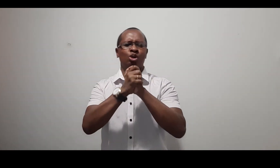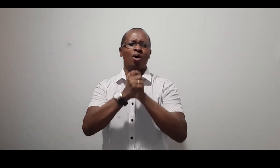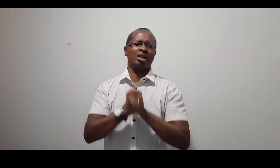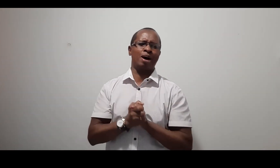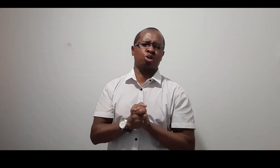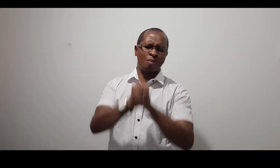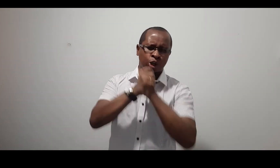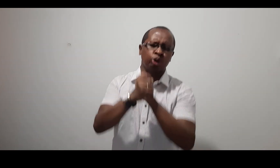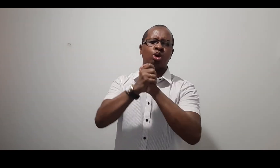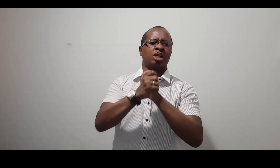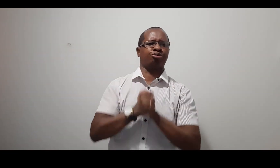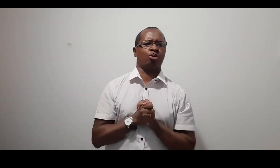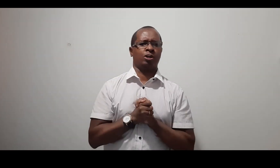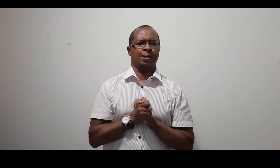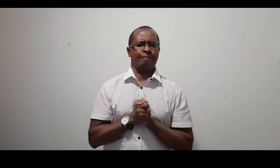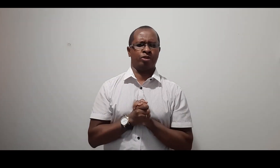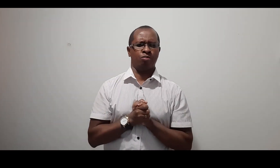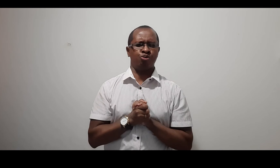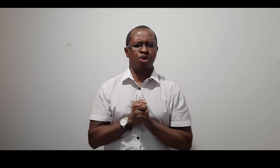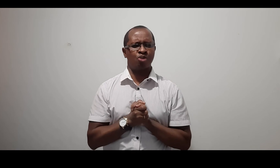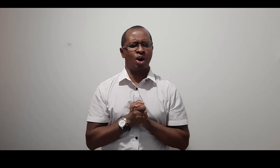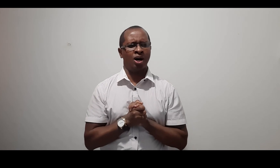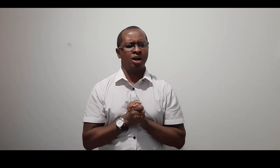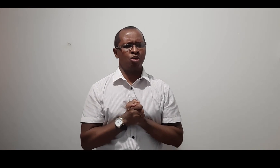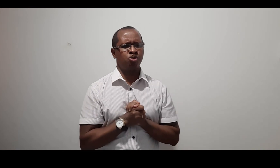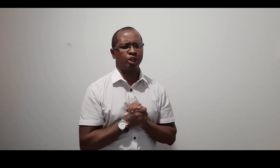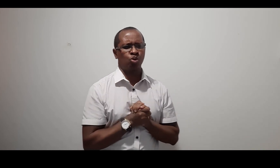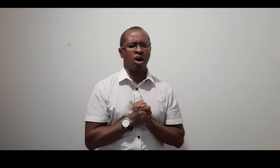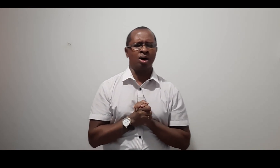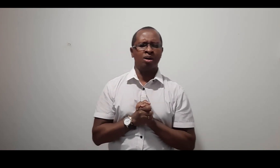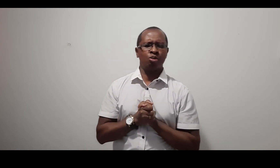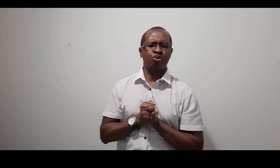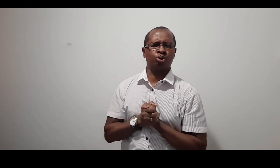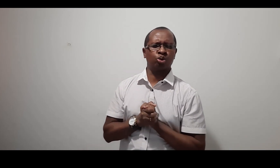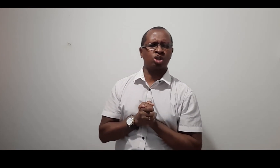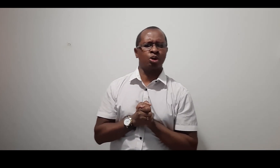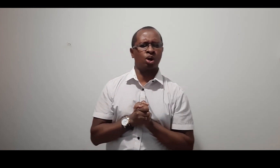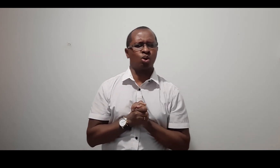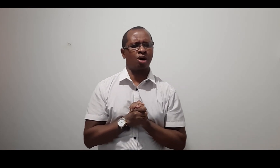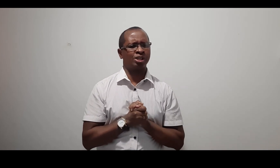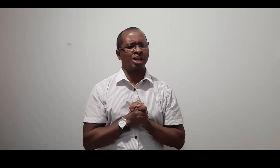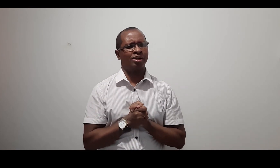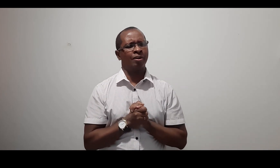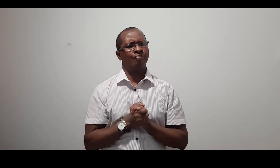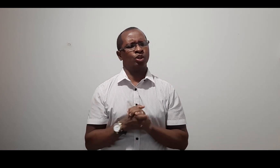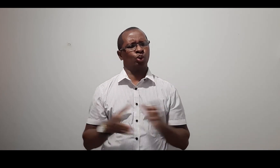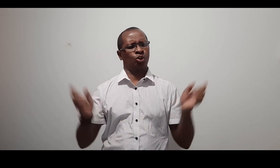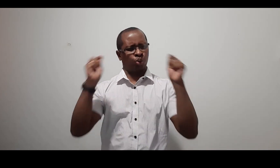ao andriamanitra fa maloto loatra ny foko meo fovaovao a meo fomadio a meo fotorotoro sy mangorakoraka fa zany no